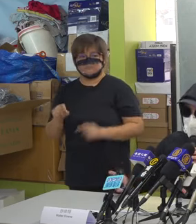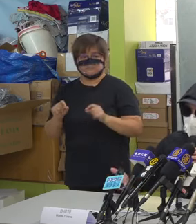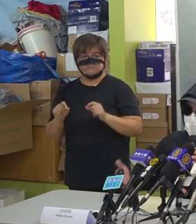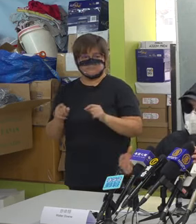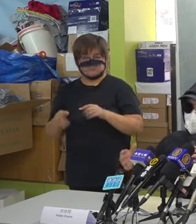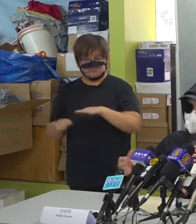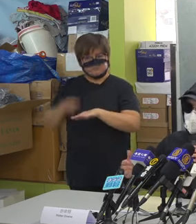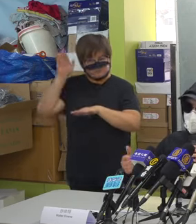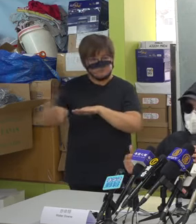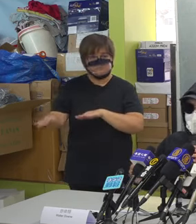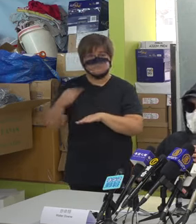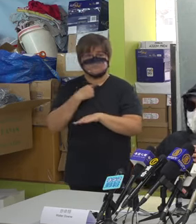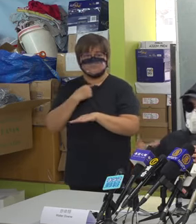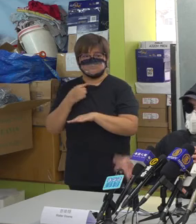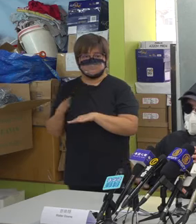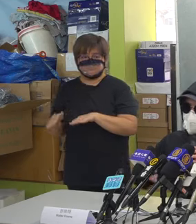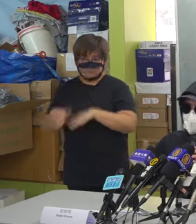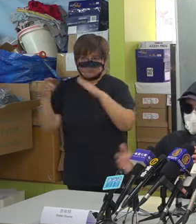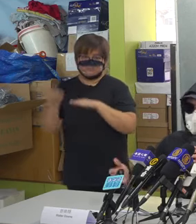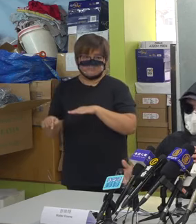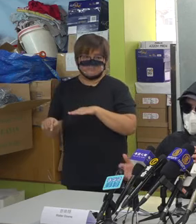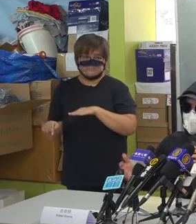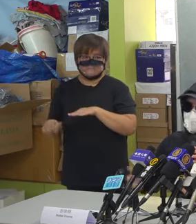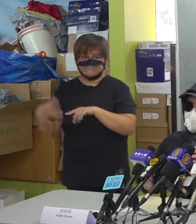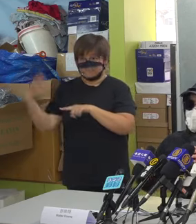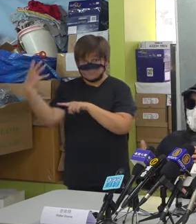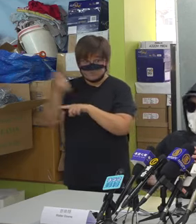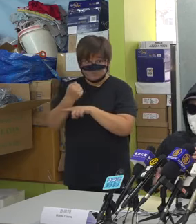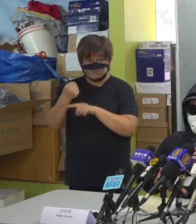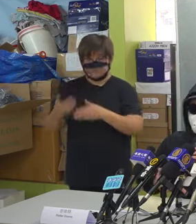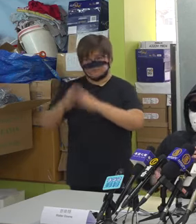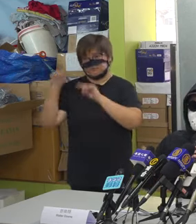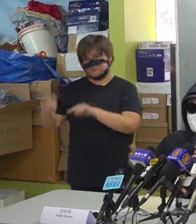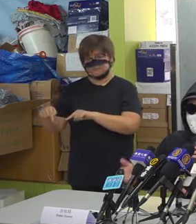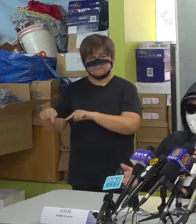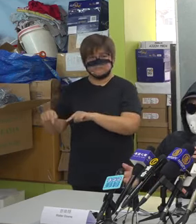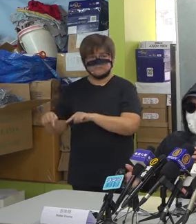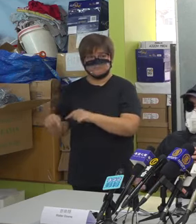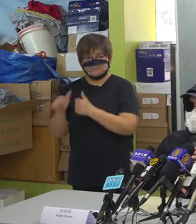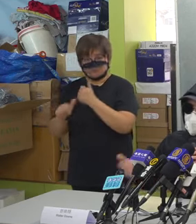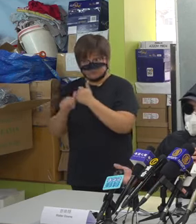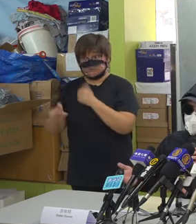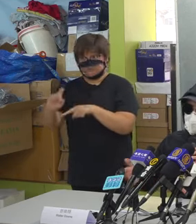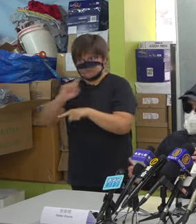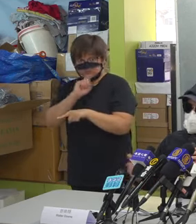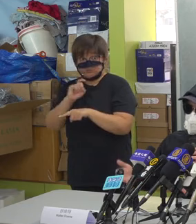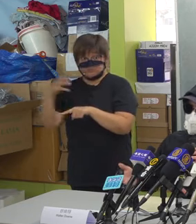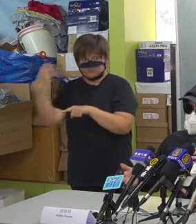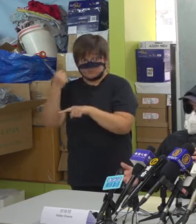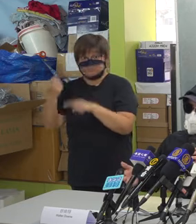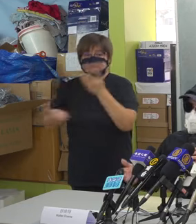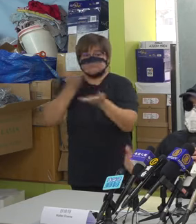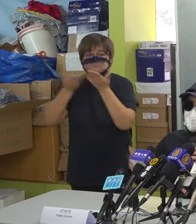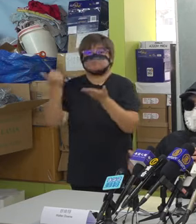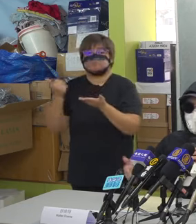步。我們首先要有一個有權力去調查的機構作出一個公允第三方 unbiased 的一個調查